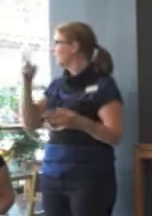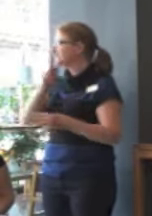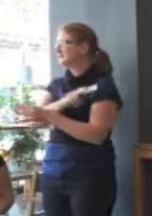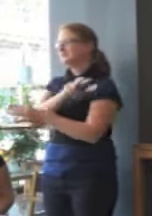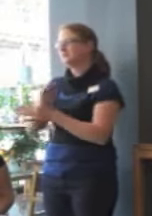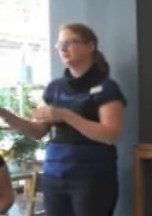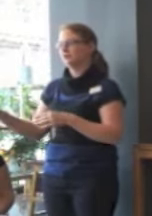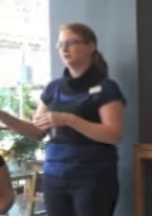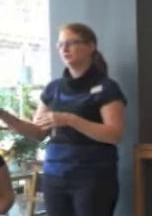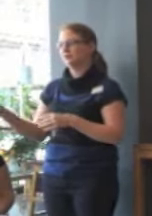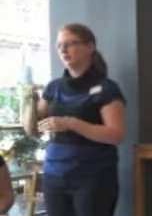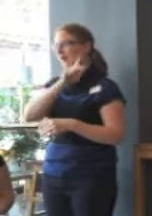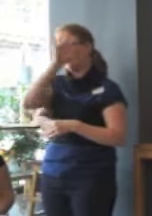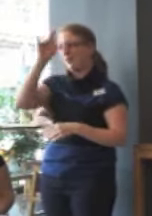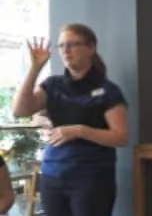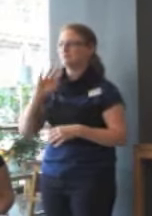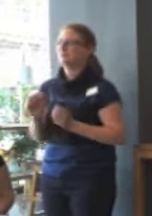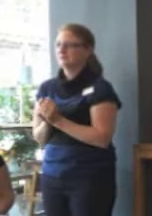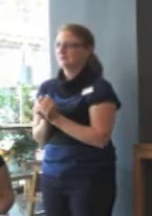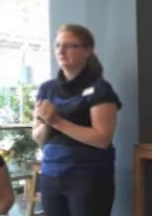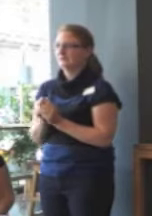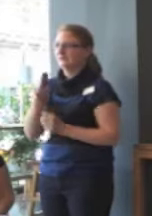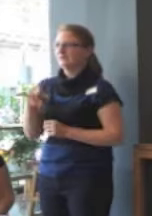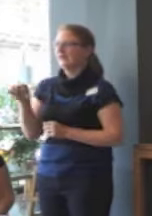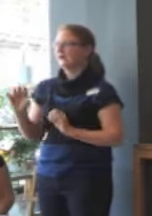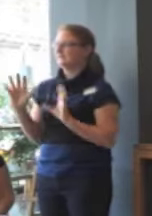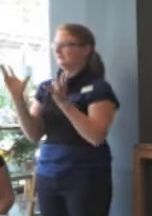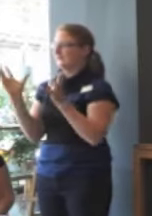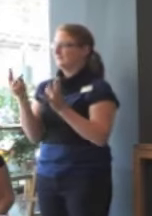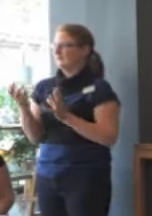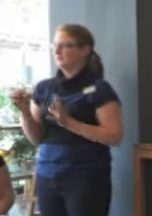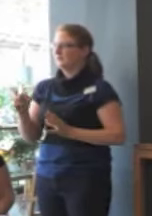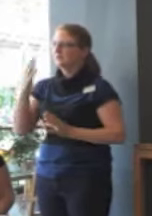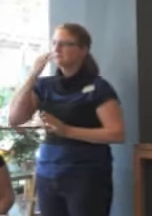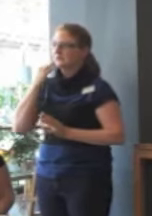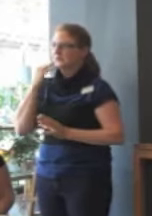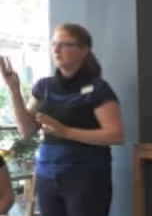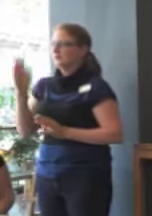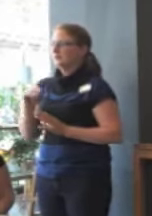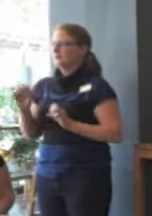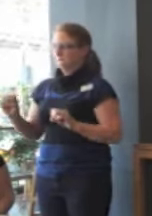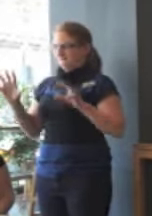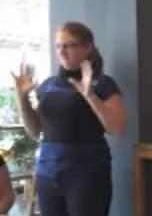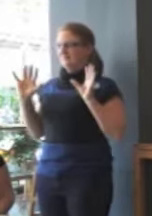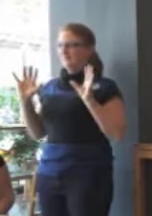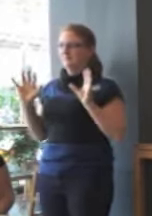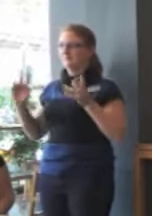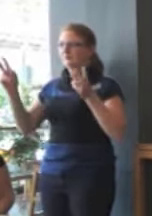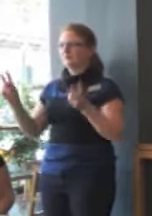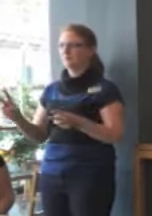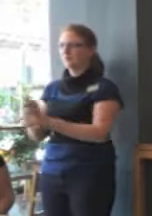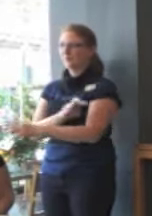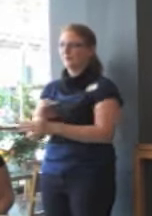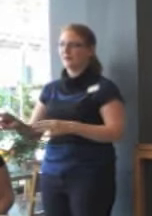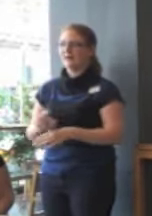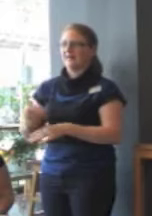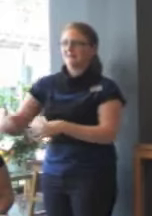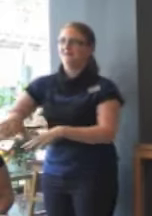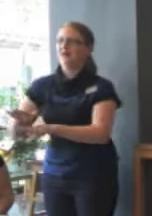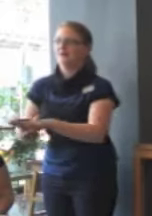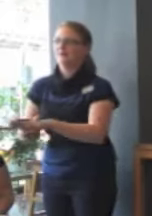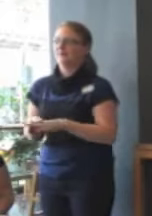är väldigt ålderdomlig. I näringslivet på ungefär för 30 år sedan så lämnade man att kontrollera i efterhand